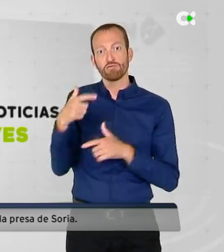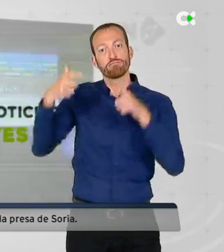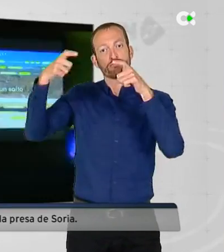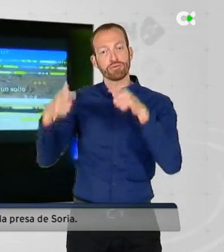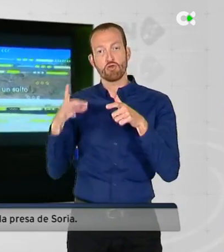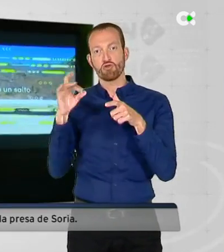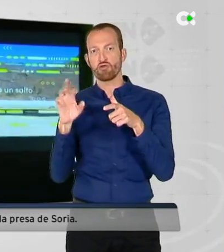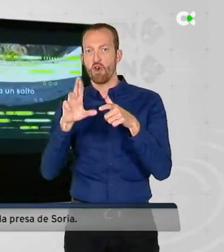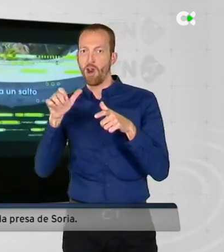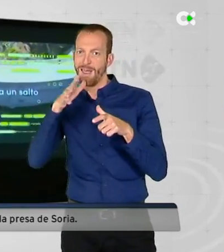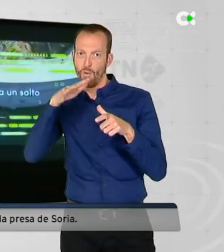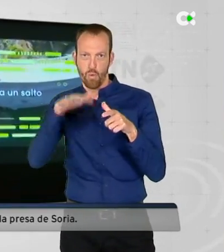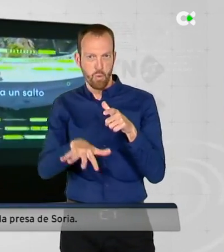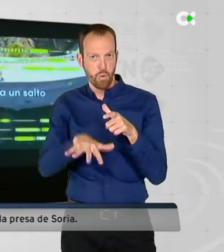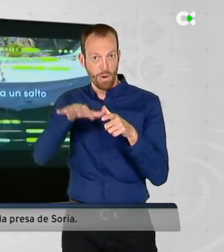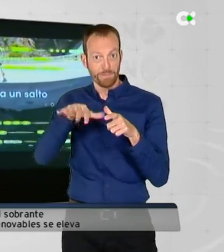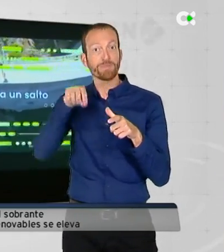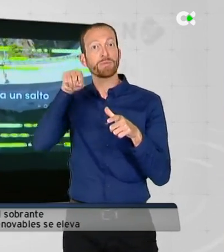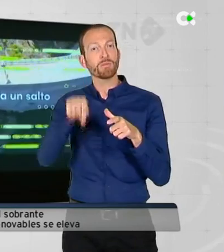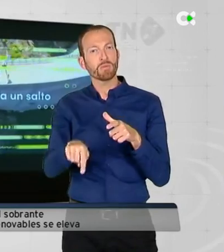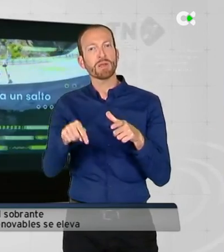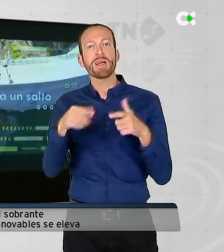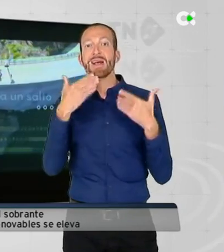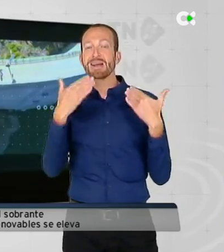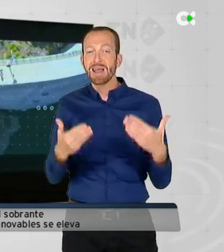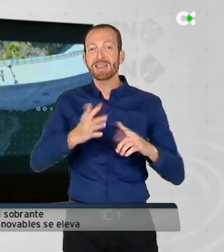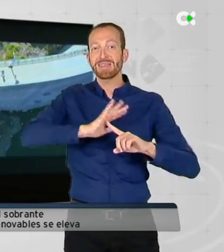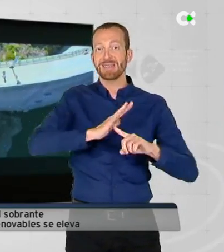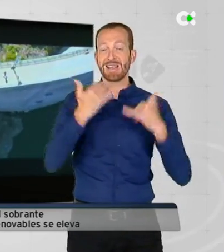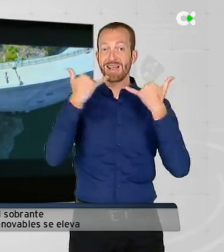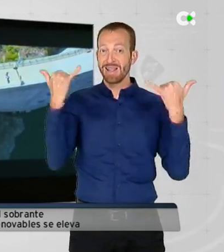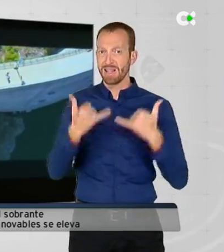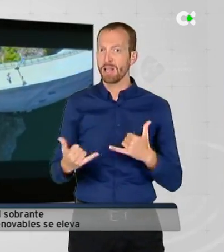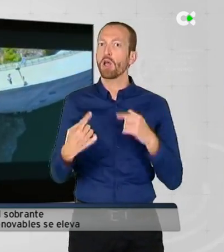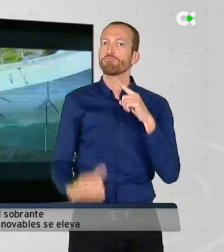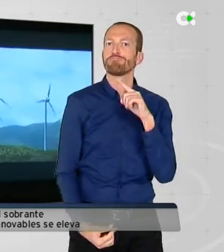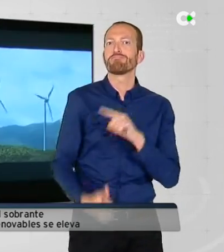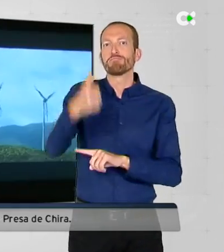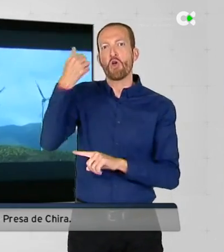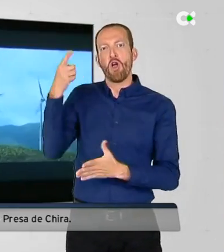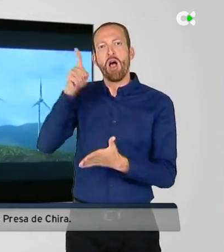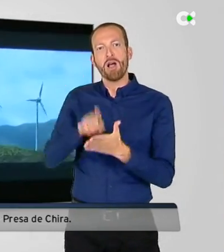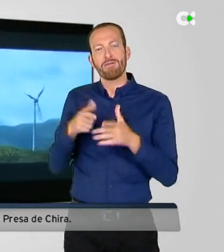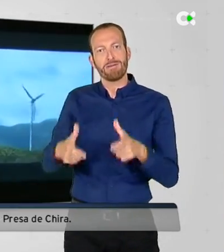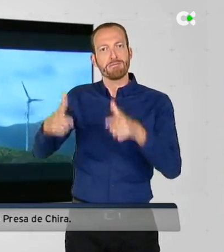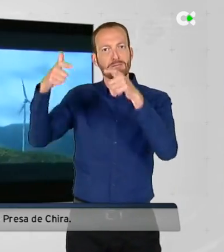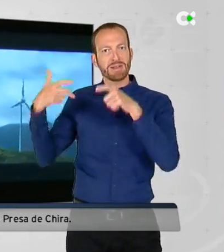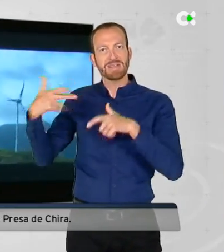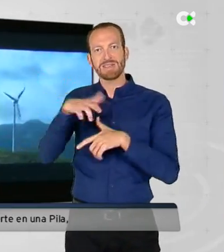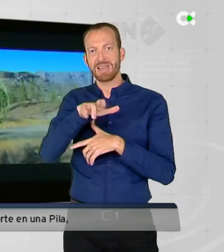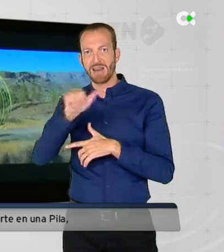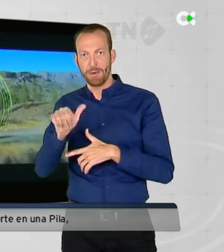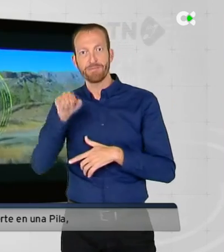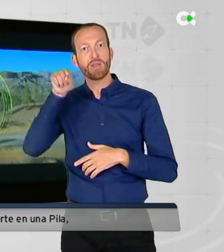arriba hasta la presa de Soria. Allí, con el sobrante de las energías renovables, se eleva el agua hasta la presa de Chira.